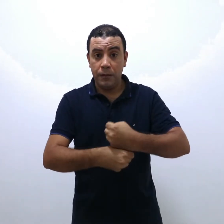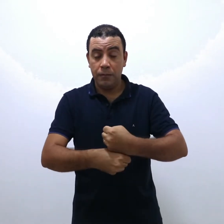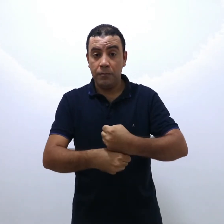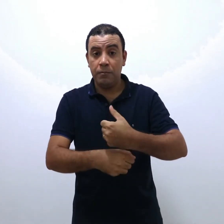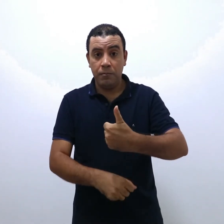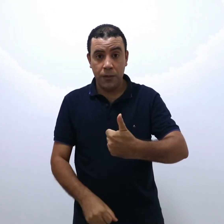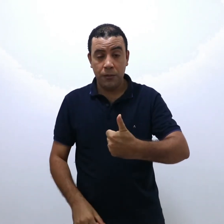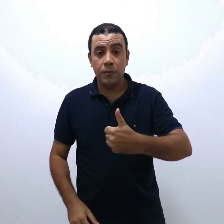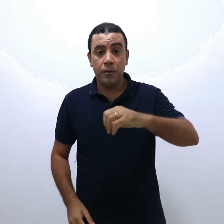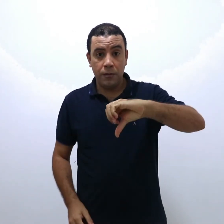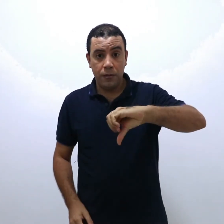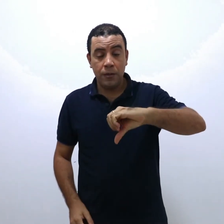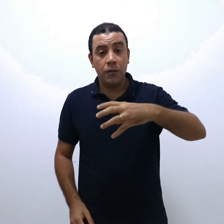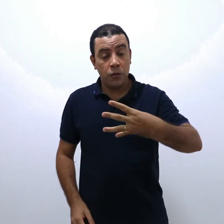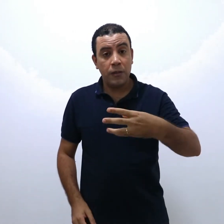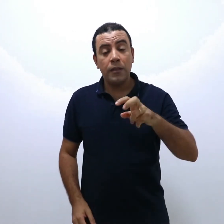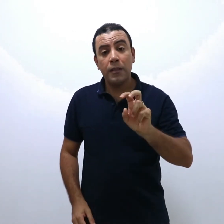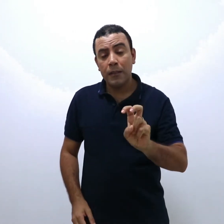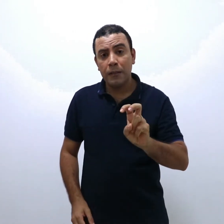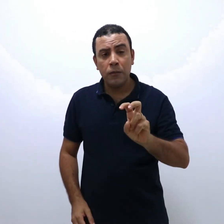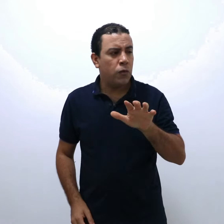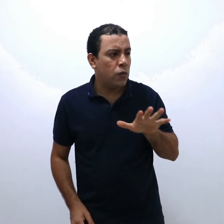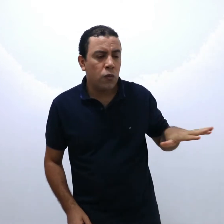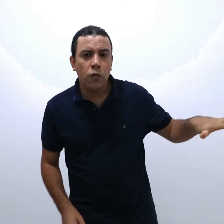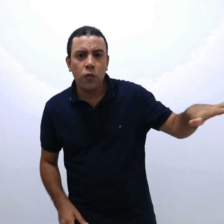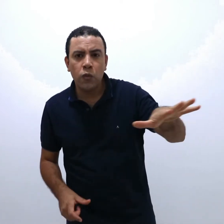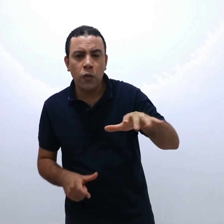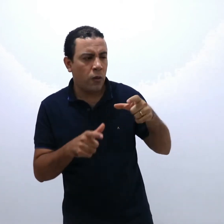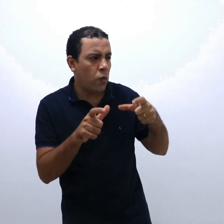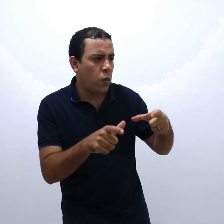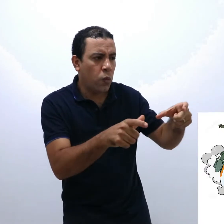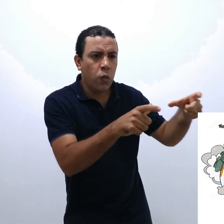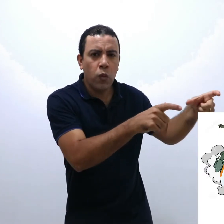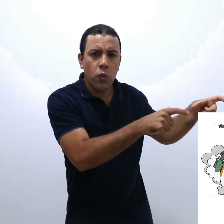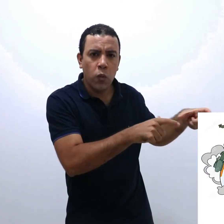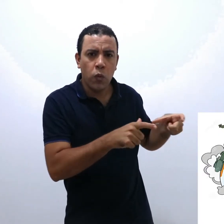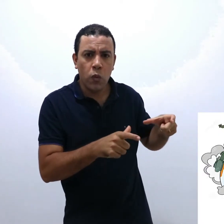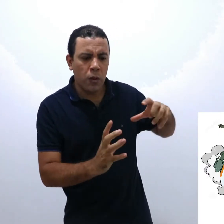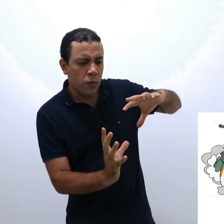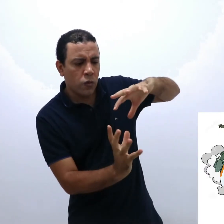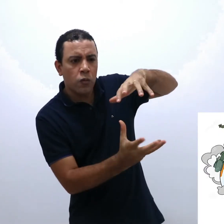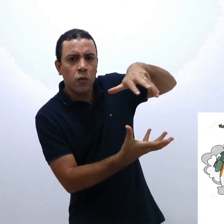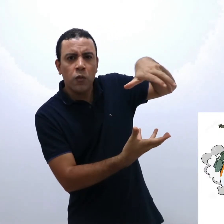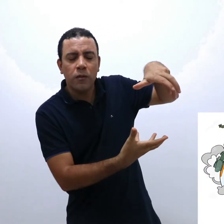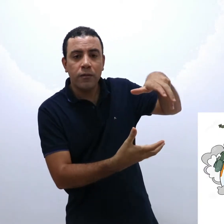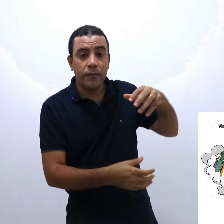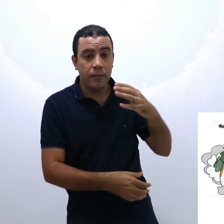por exemplo, em 1945, foi uma época onde o mundo inteiro, diversos